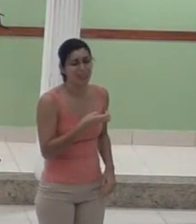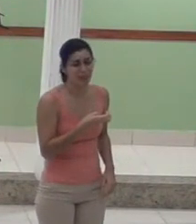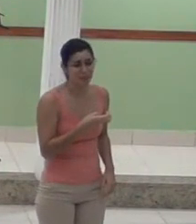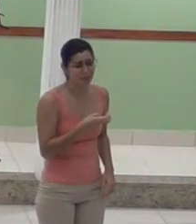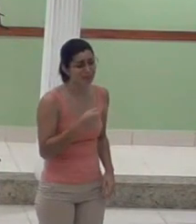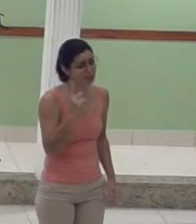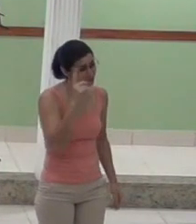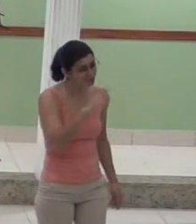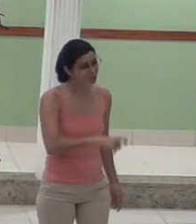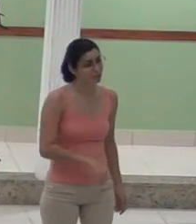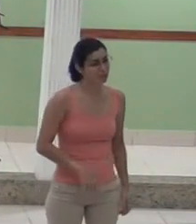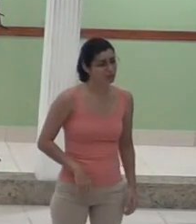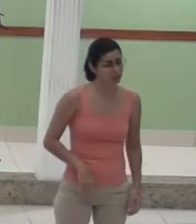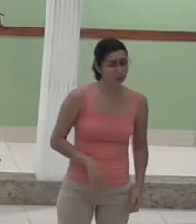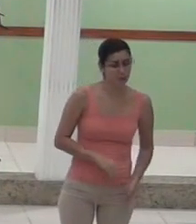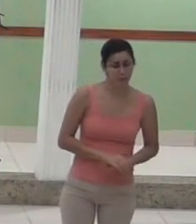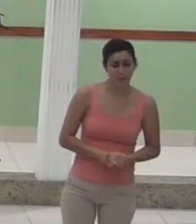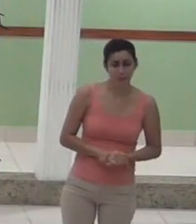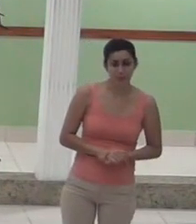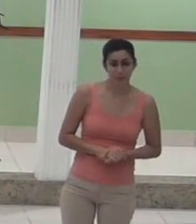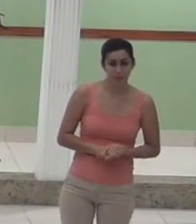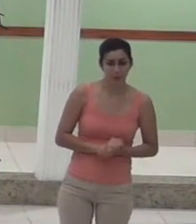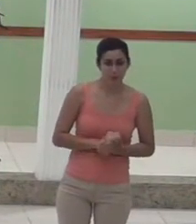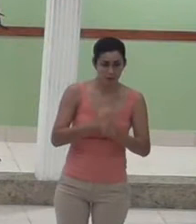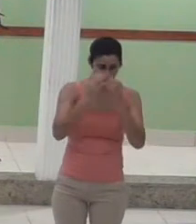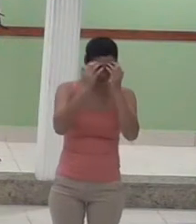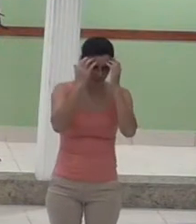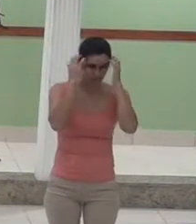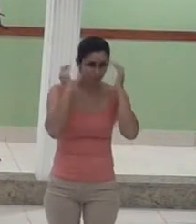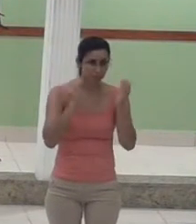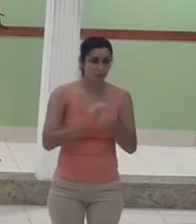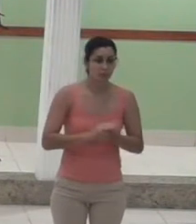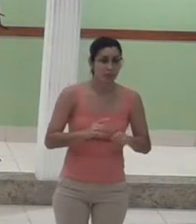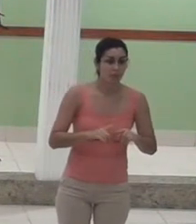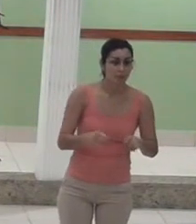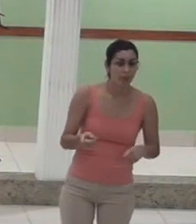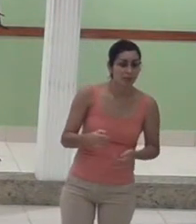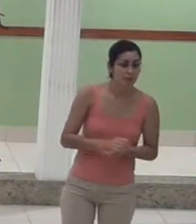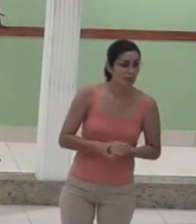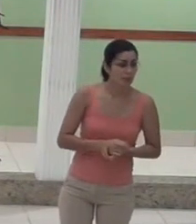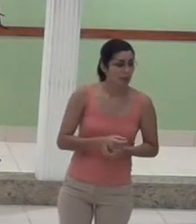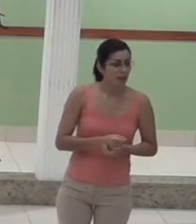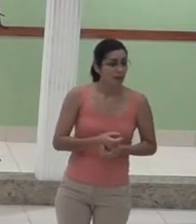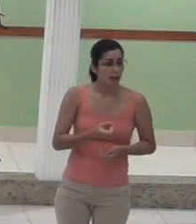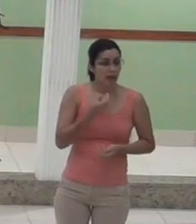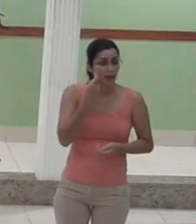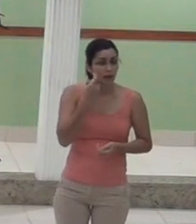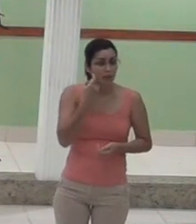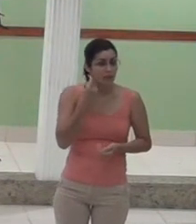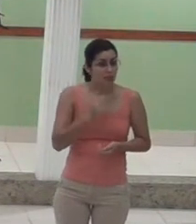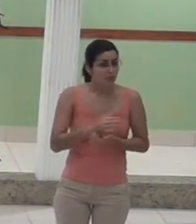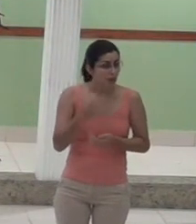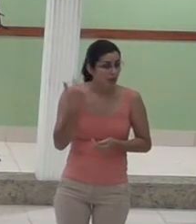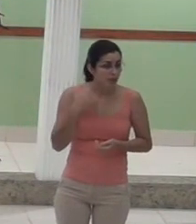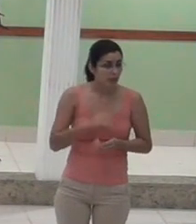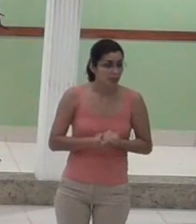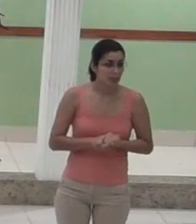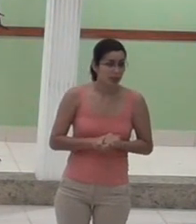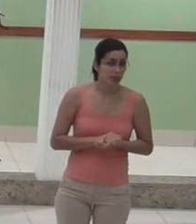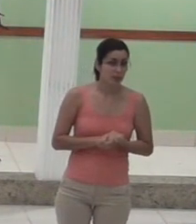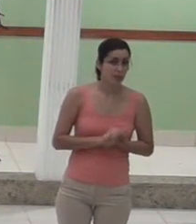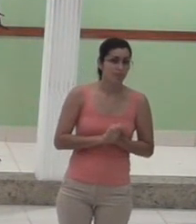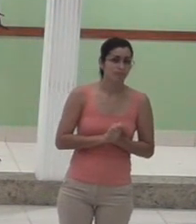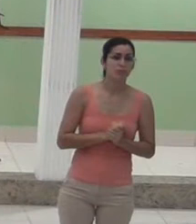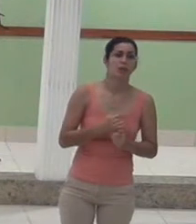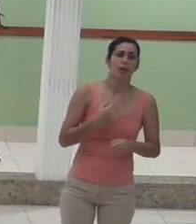não consigo. Nós fizemos um espaço gourmet na sexta-feira, lá em casa, no fundo da nossa casa. Vovó, eu não consigo entrar lá. Falei, não, minha filha, vamos